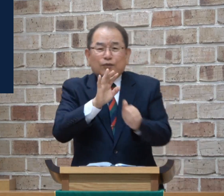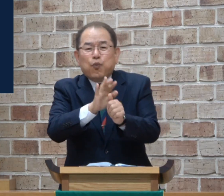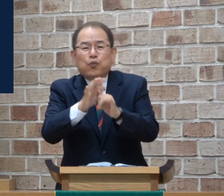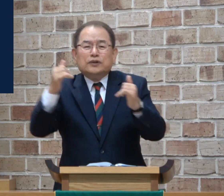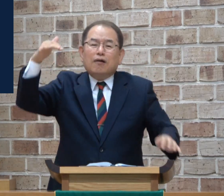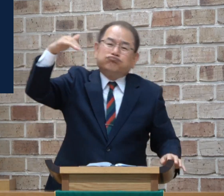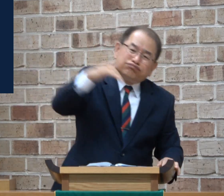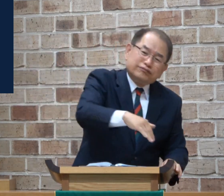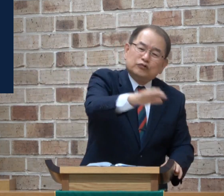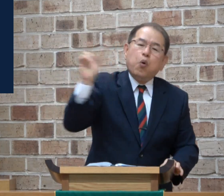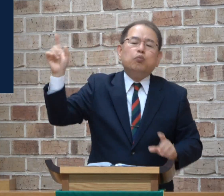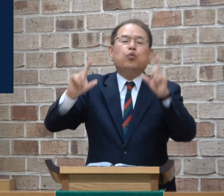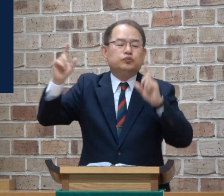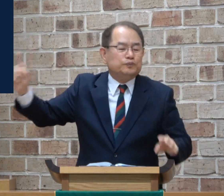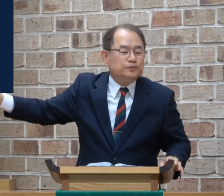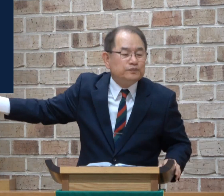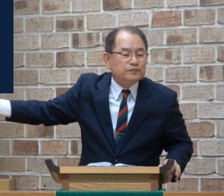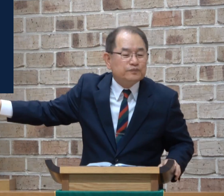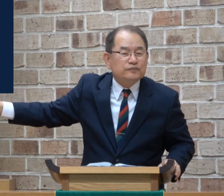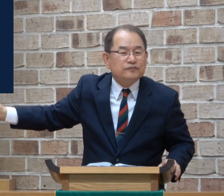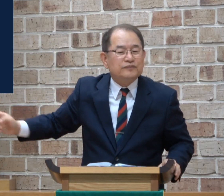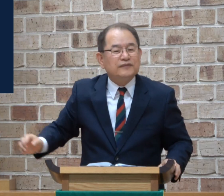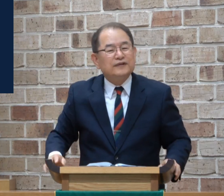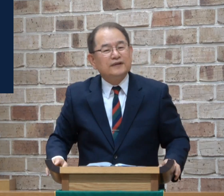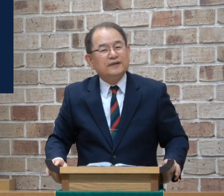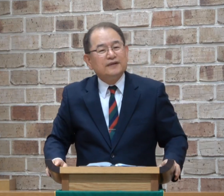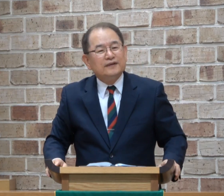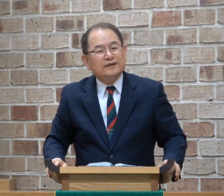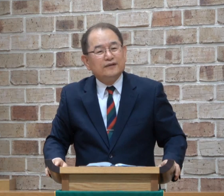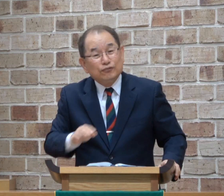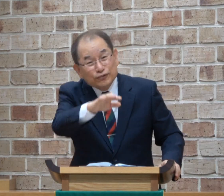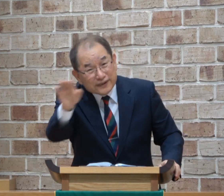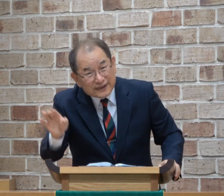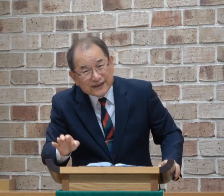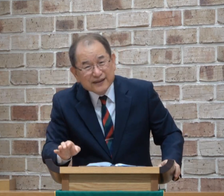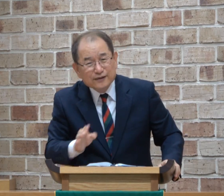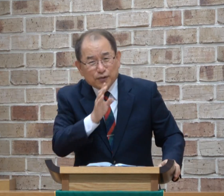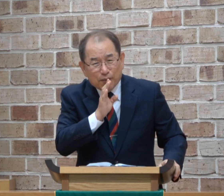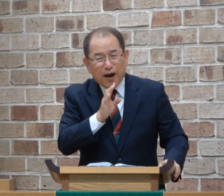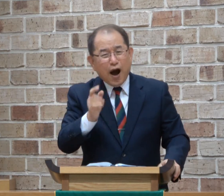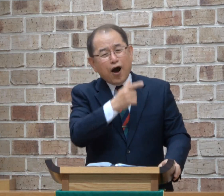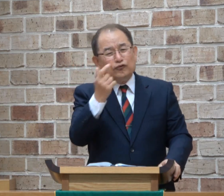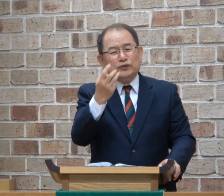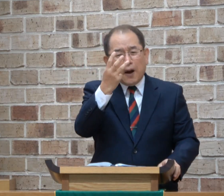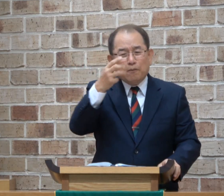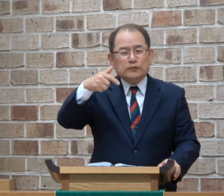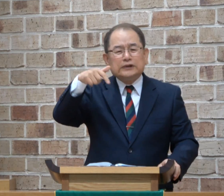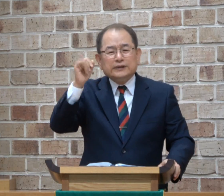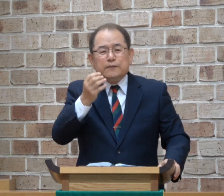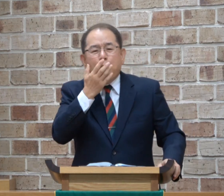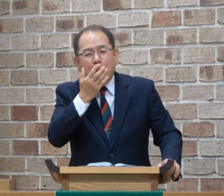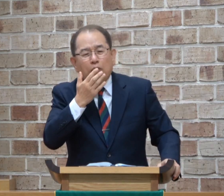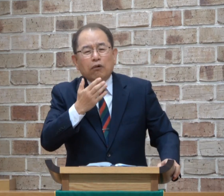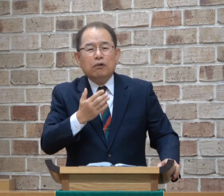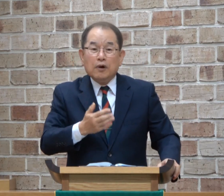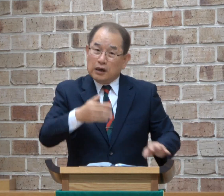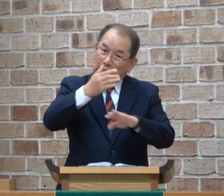있다고 합니다. 우리가 정말 하루에 3끼를 먹는 것 정말 감사한 일이 아닙니까?